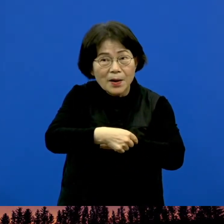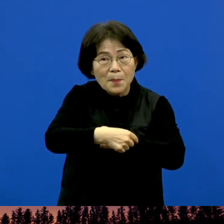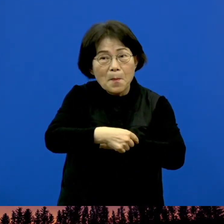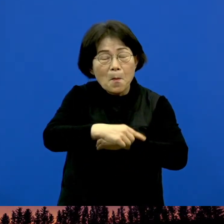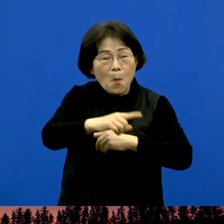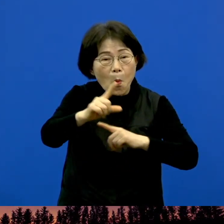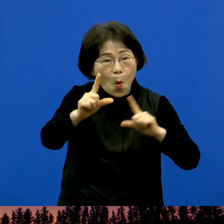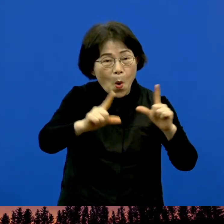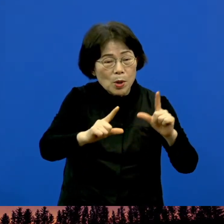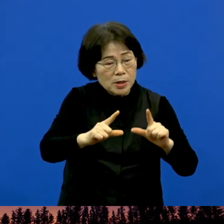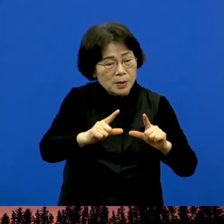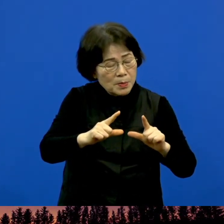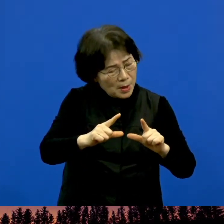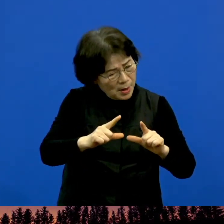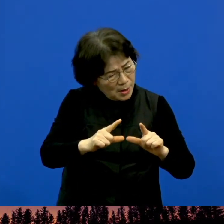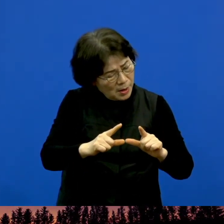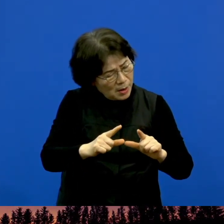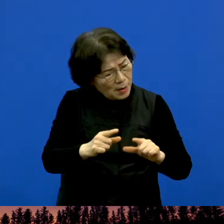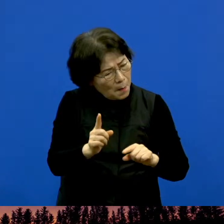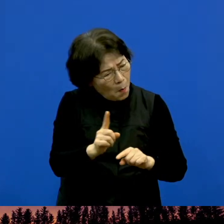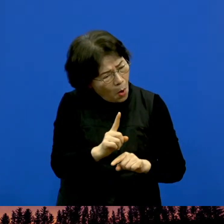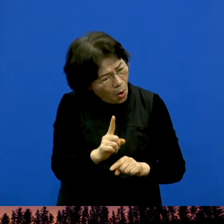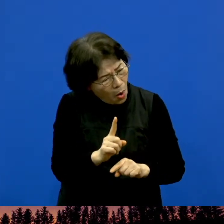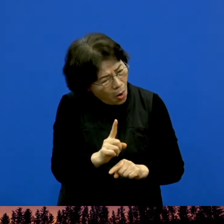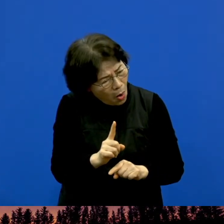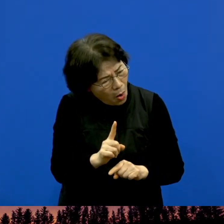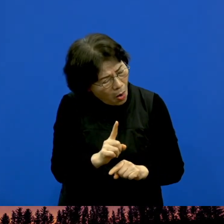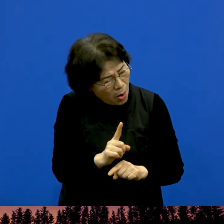표면이 얼마나 되는가를 이제